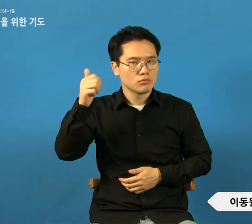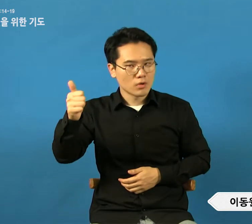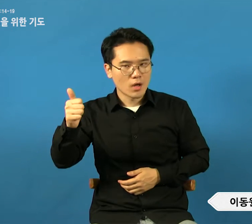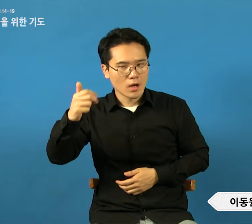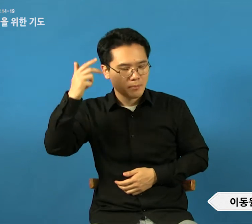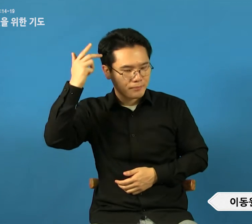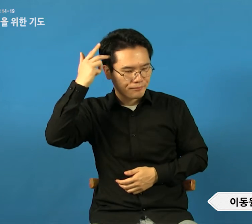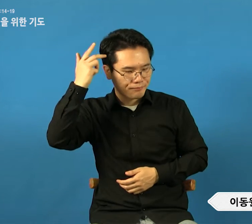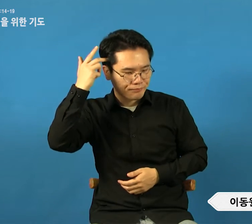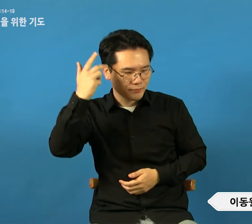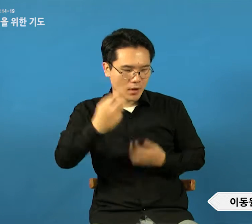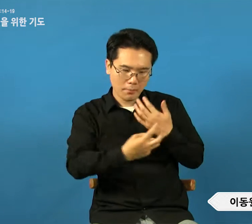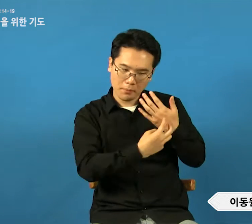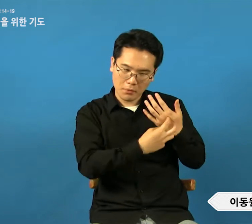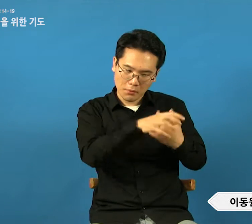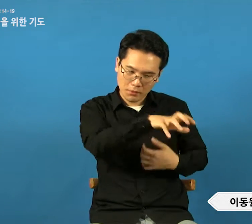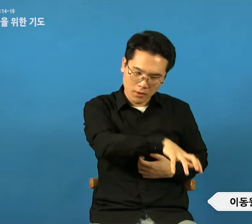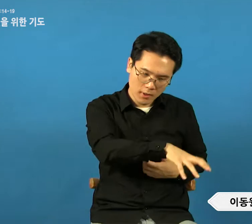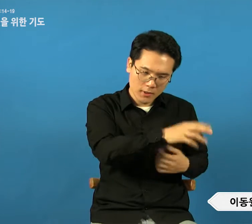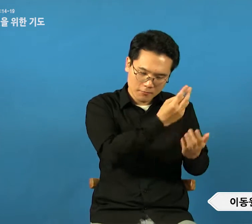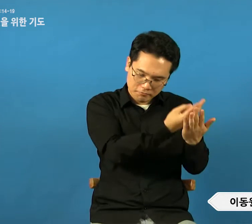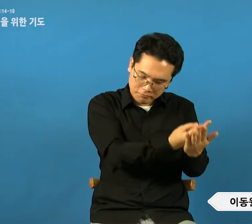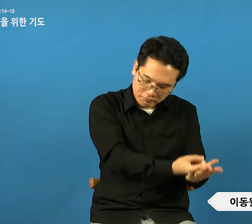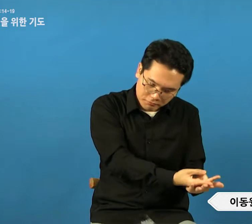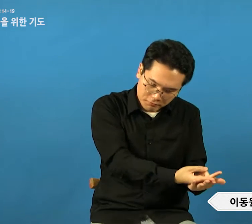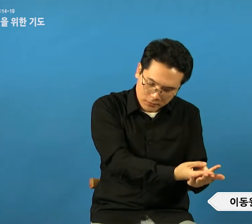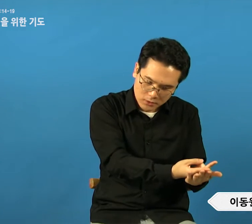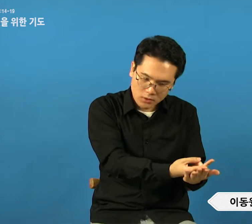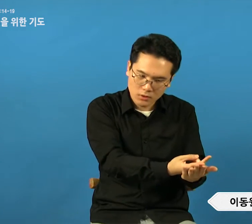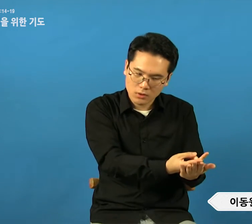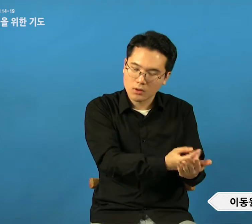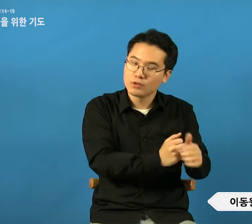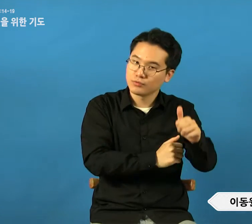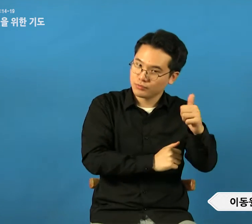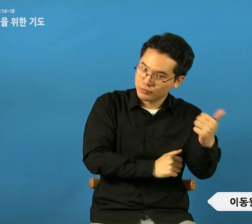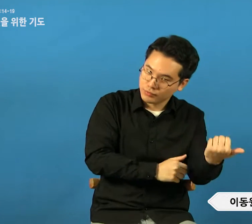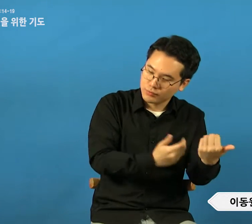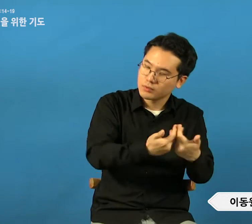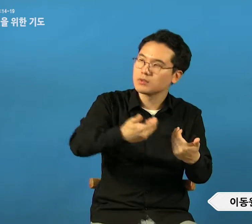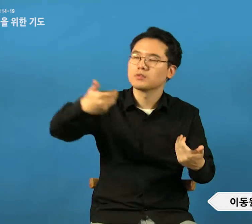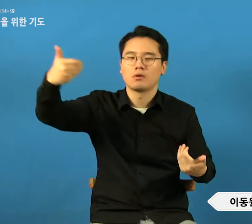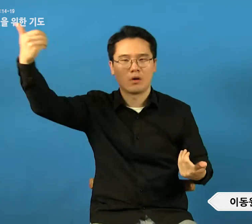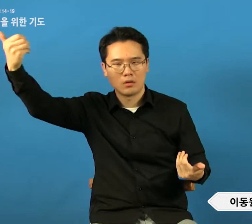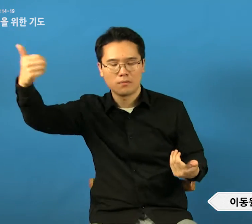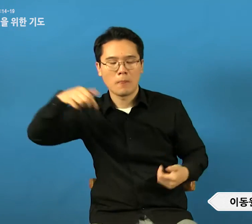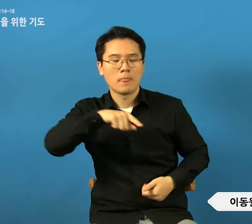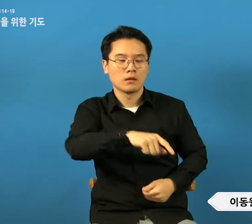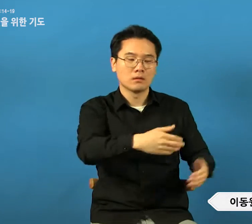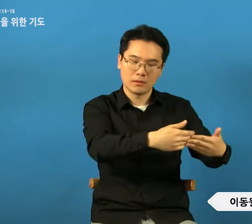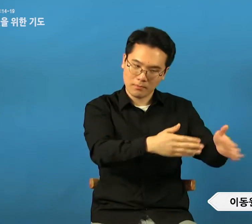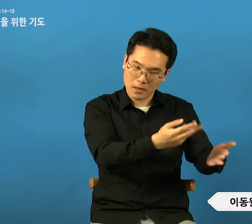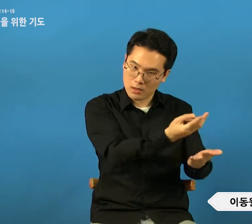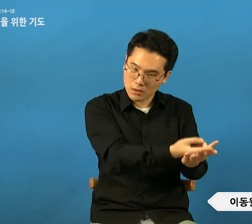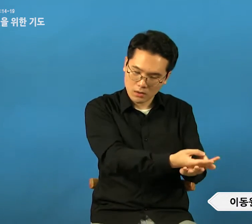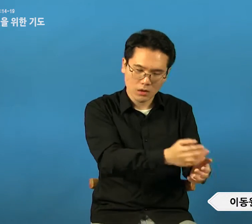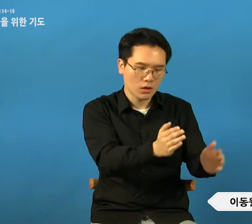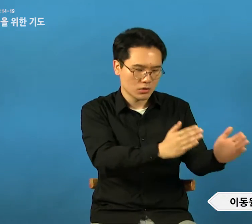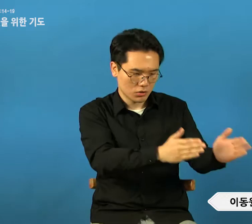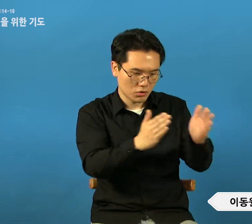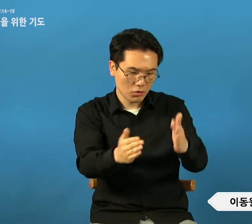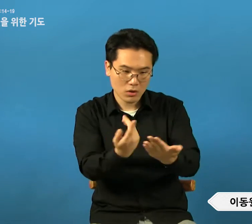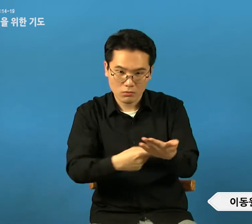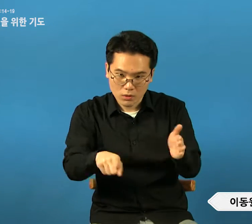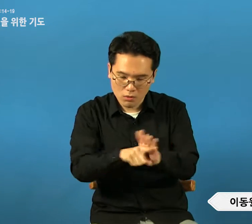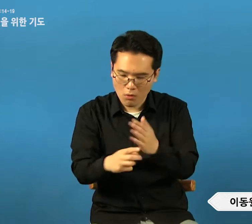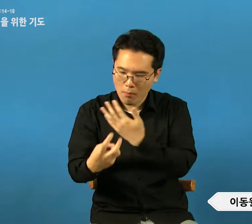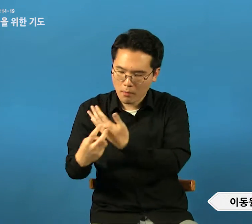있던 한 환자가 세상을 떠났습니다. 그래서 그 방을 정리하기 위해서 병원 사람들이 그 방에